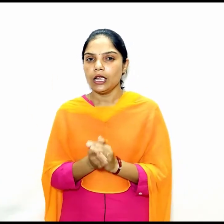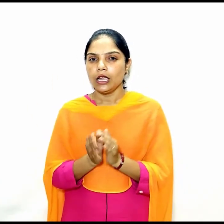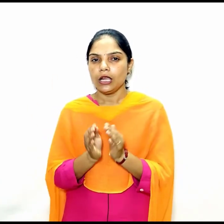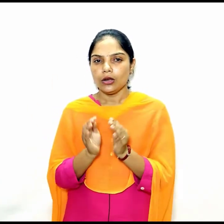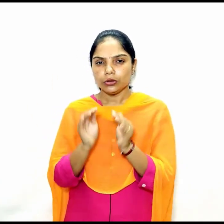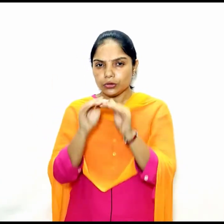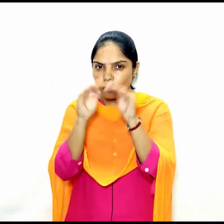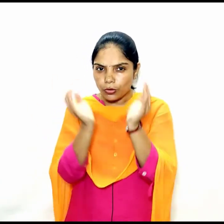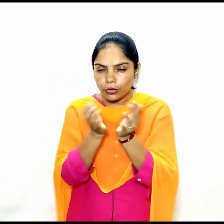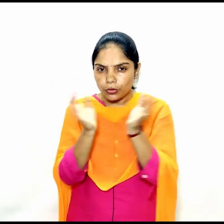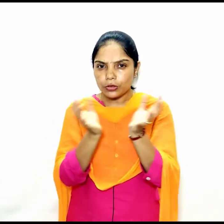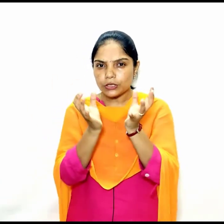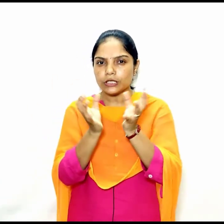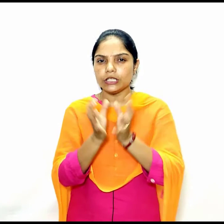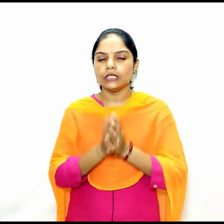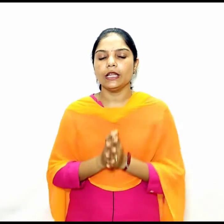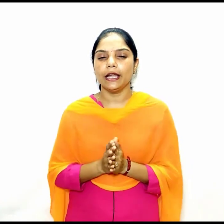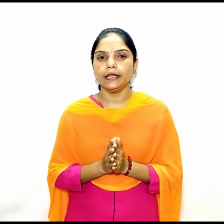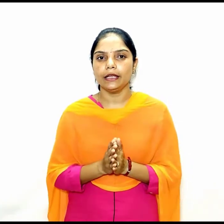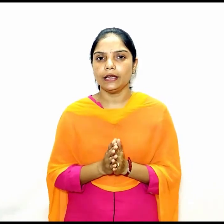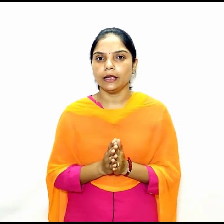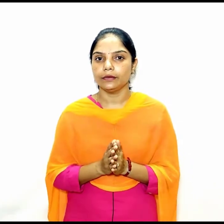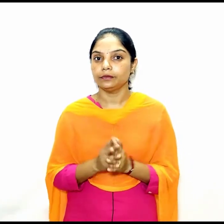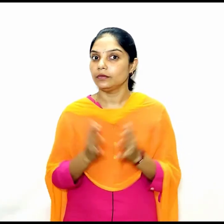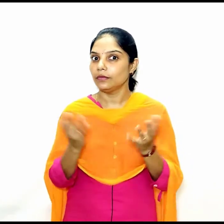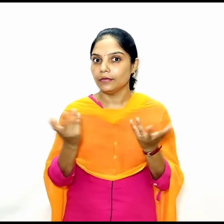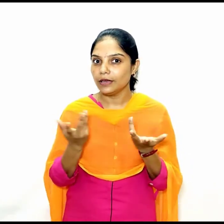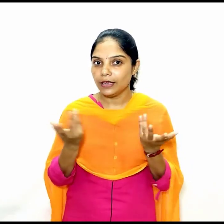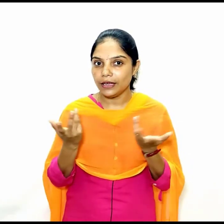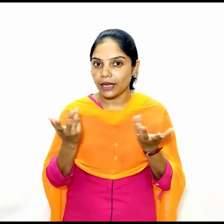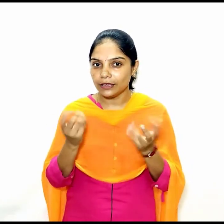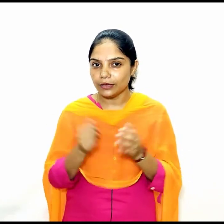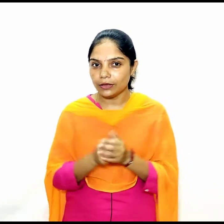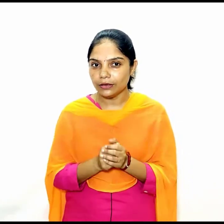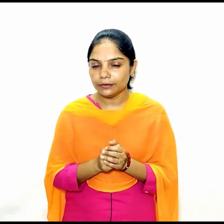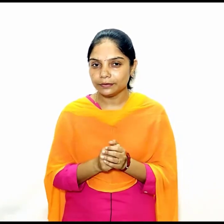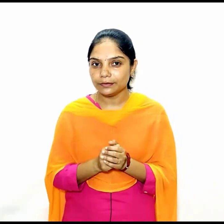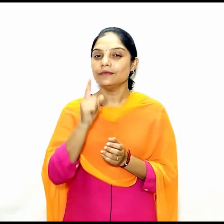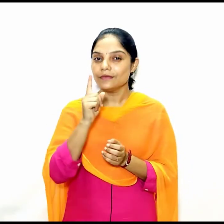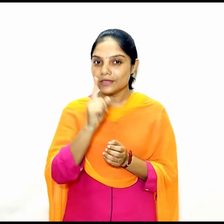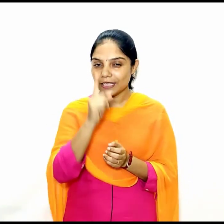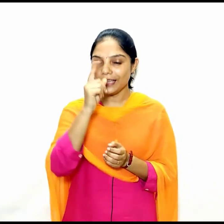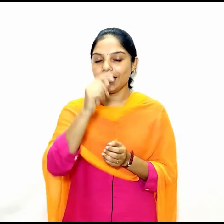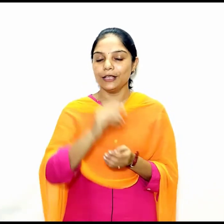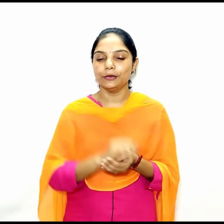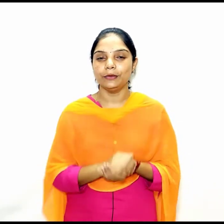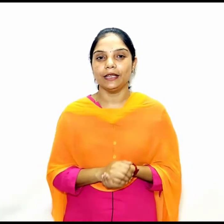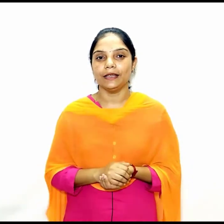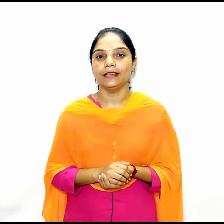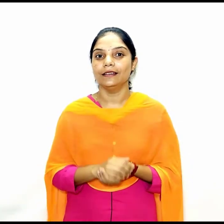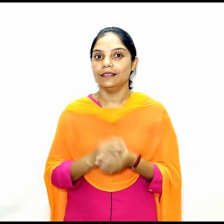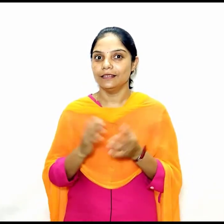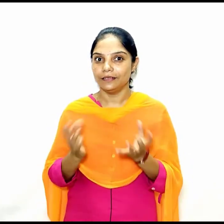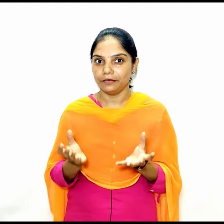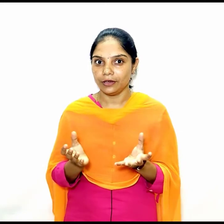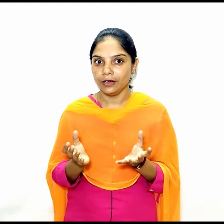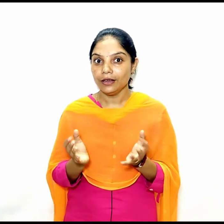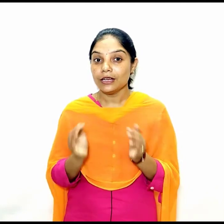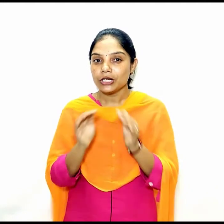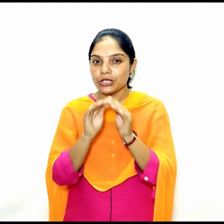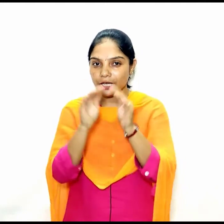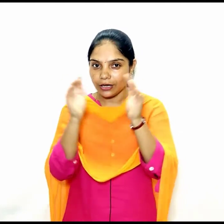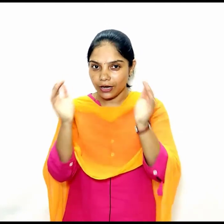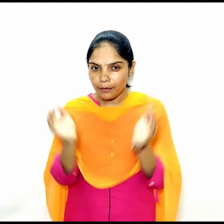नीचे कुछ गोल गोल सी चीज दिखाई दे रही है। क्या था वह? सही कहा तुमने,